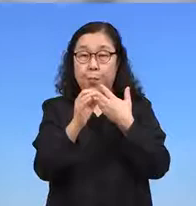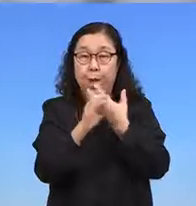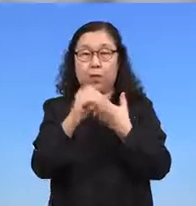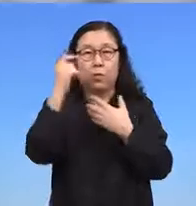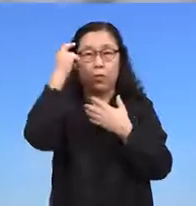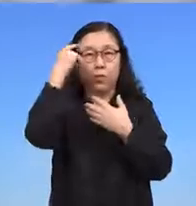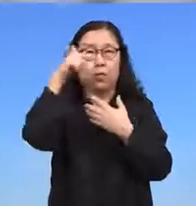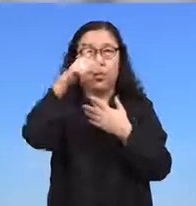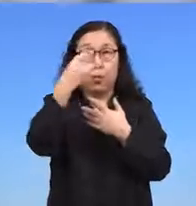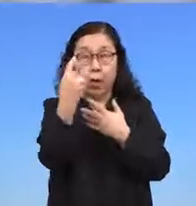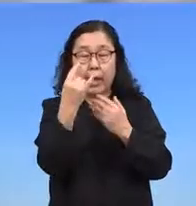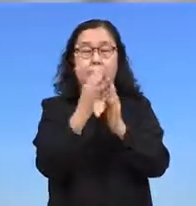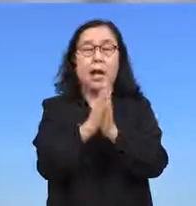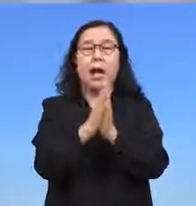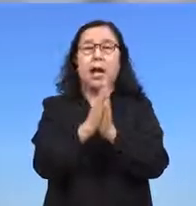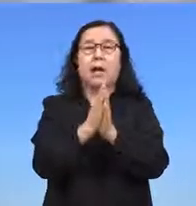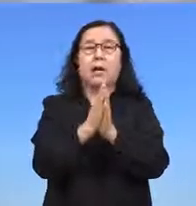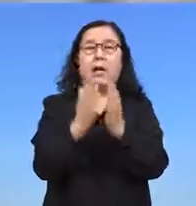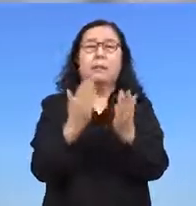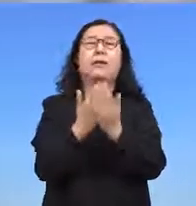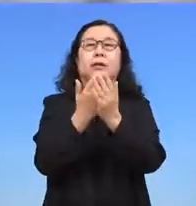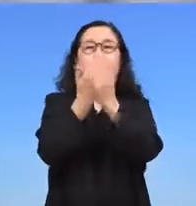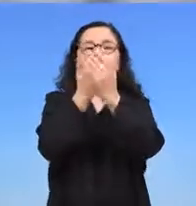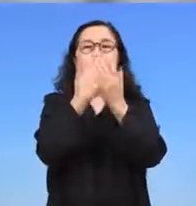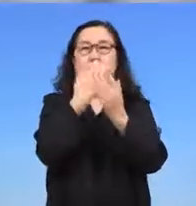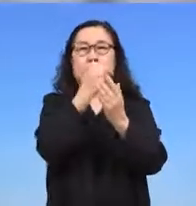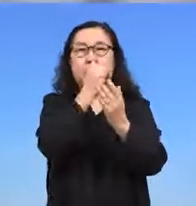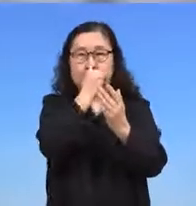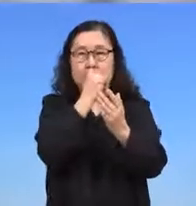뇌신경회로는 개조가 되고 또 강화가 될 수 있다.